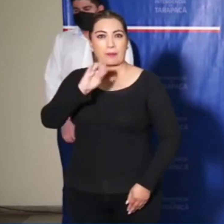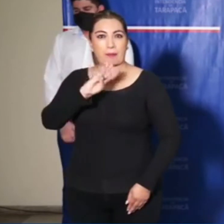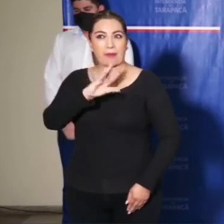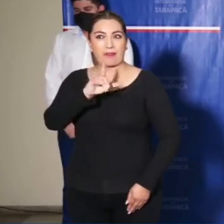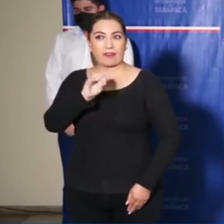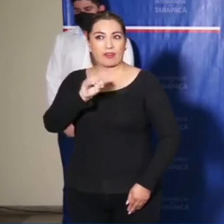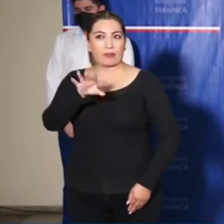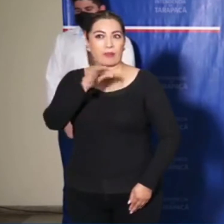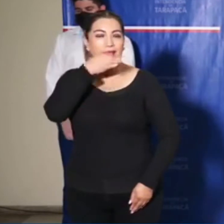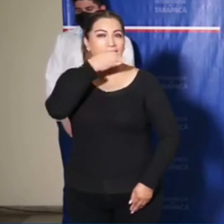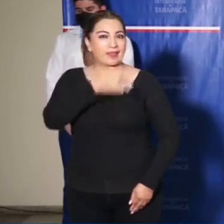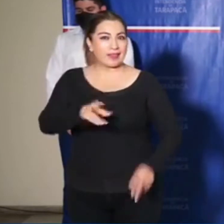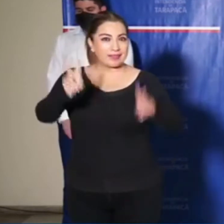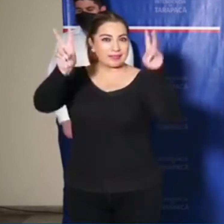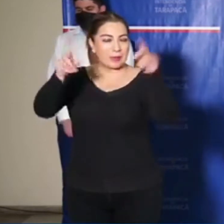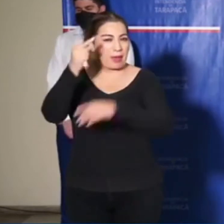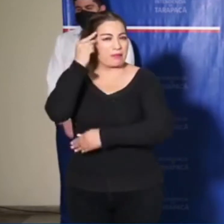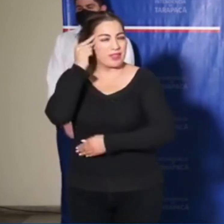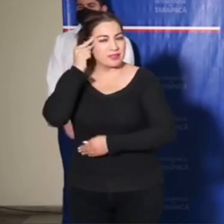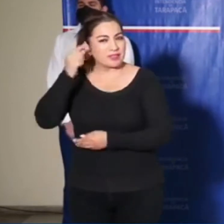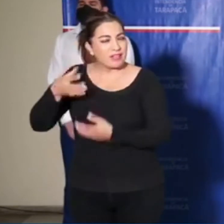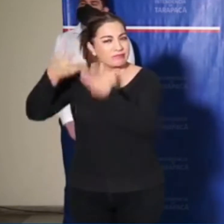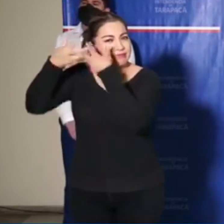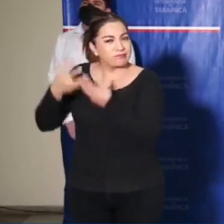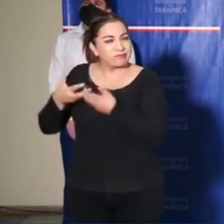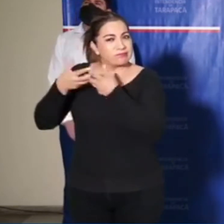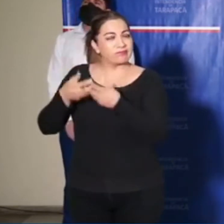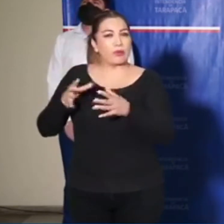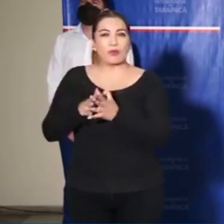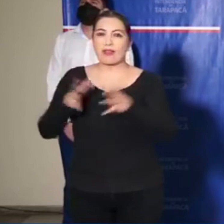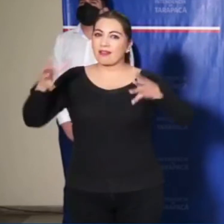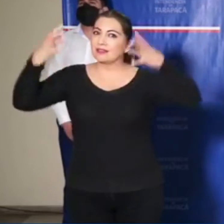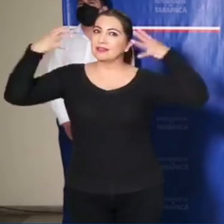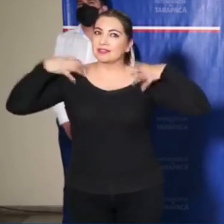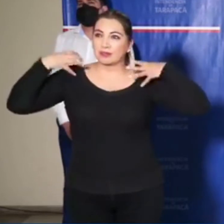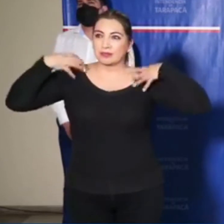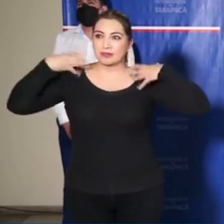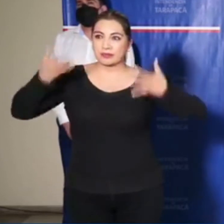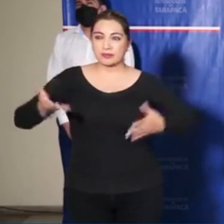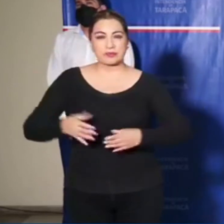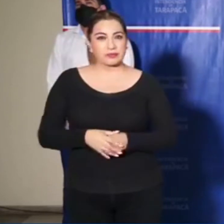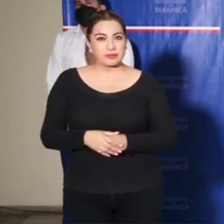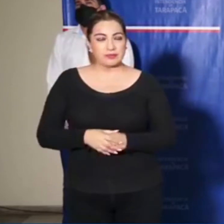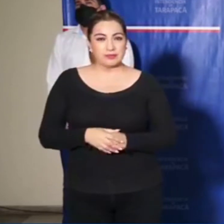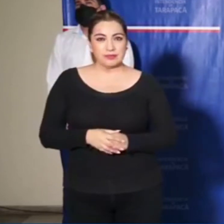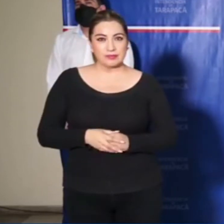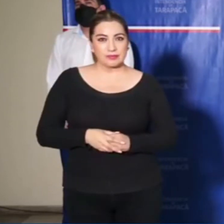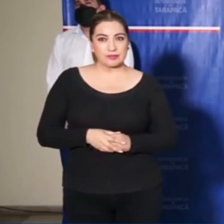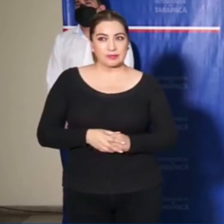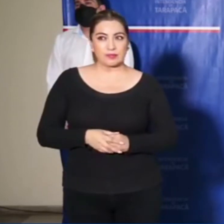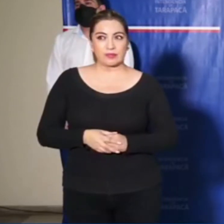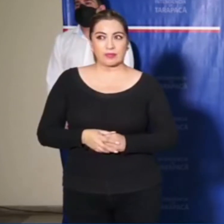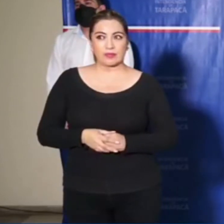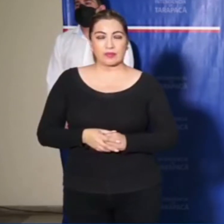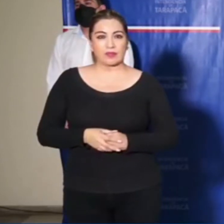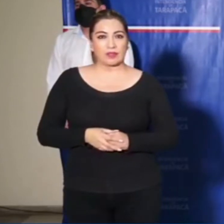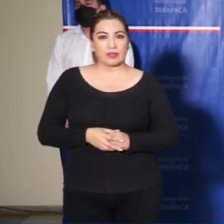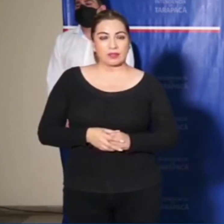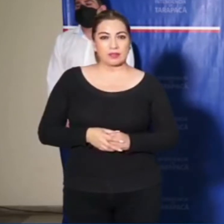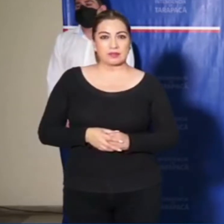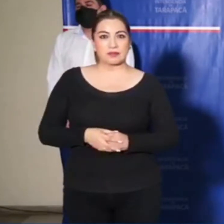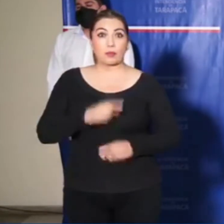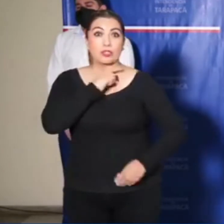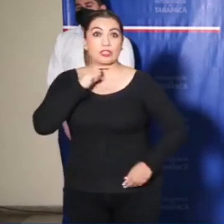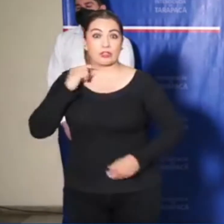comenten esta reflexión que han hecho y que la gran responsabilidad que cabe en ellos. Monseñor.